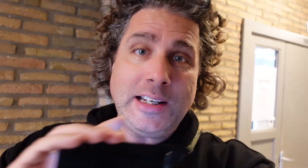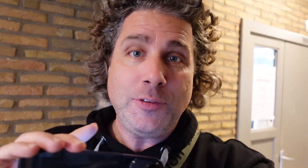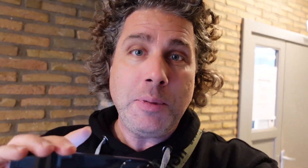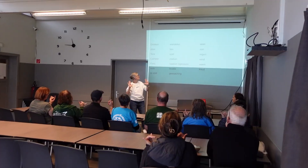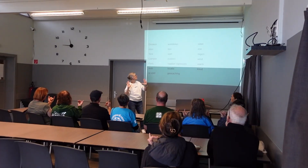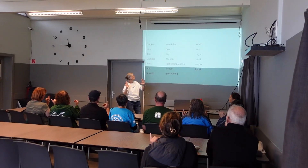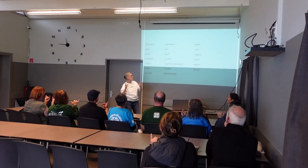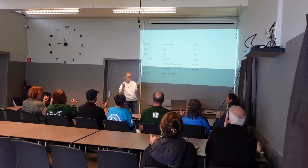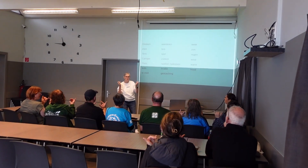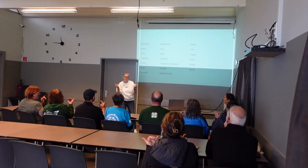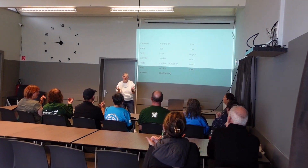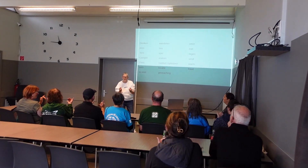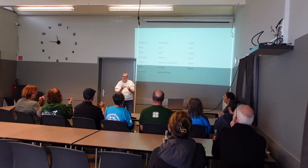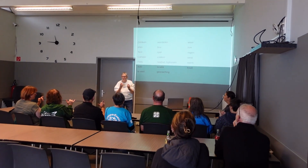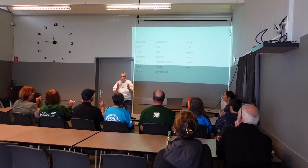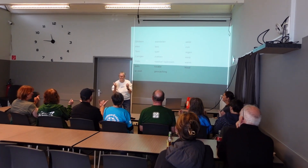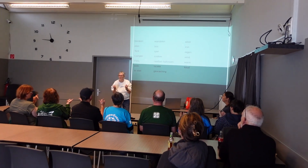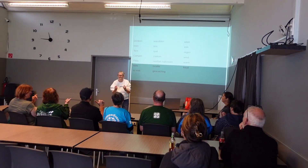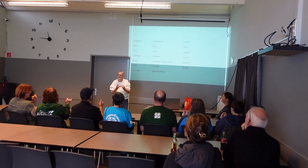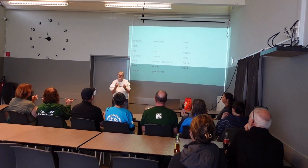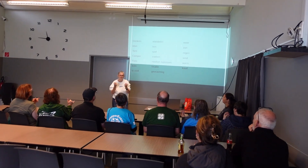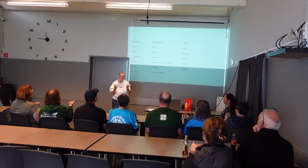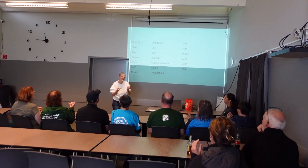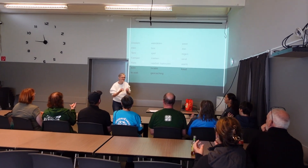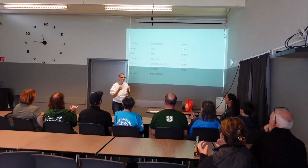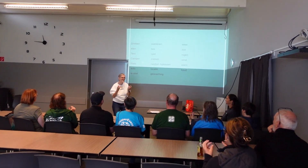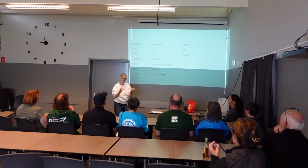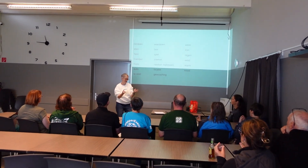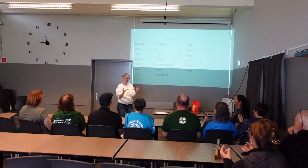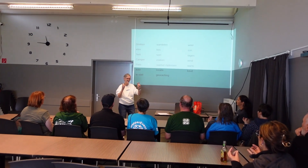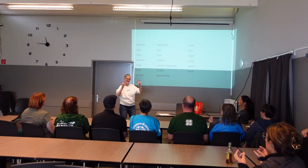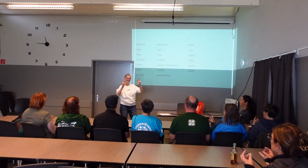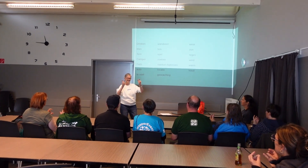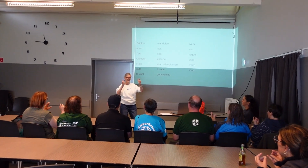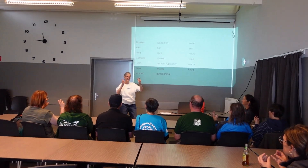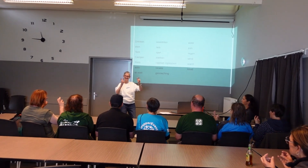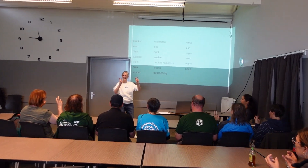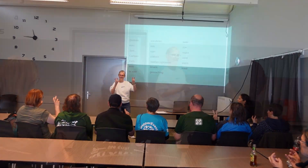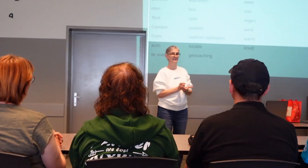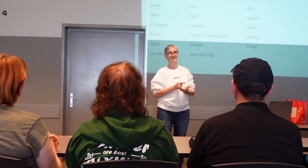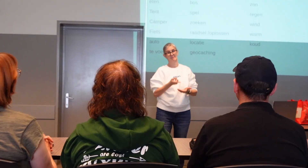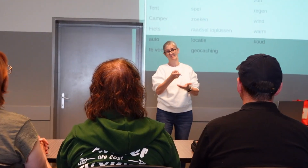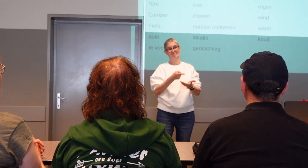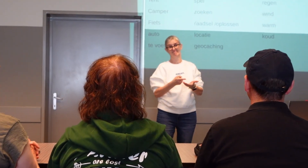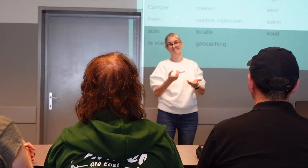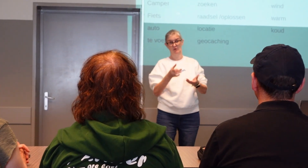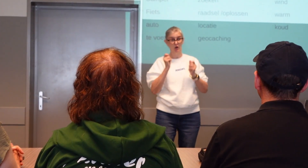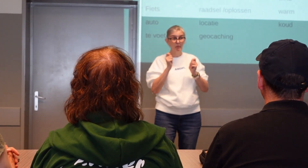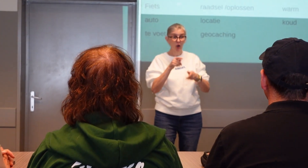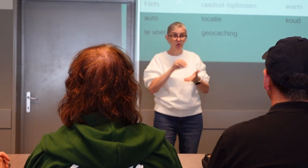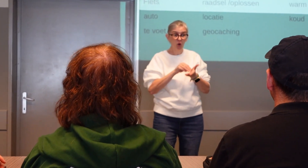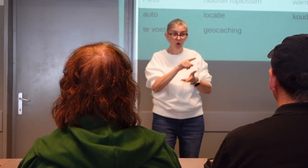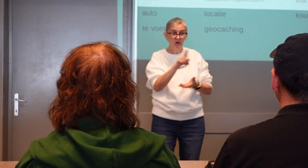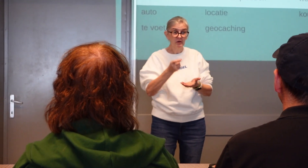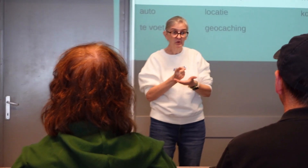er zitten hier een aantal mensen en die leren dus een aantal van dit soort geocach gerelateerde woorden eh in handgebaren uit